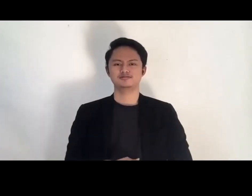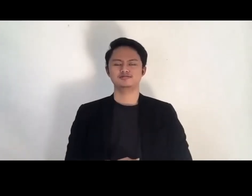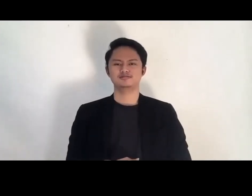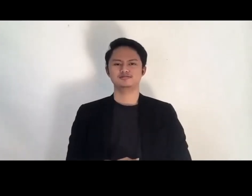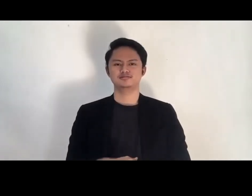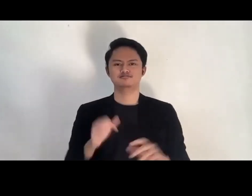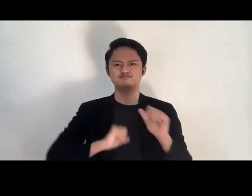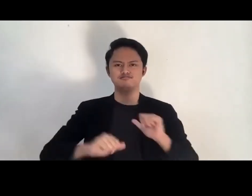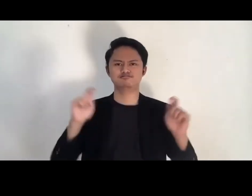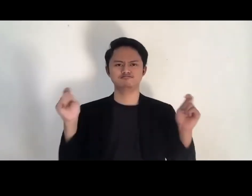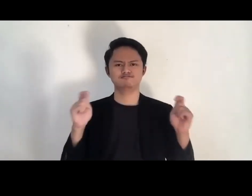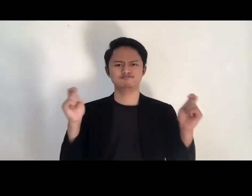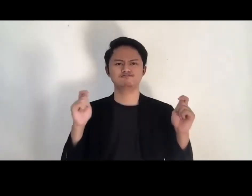juga